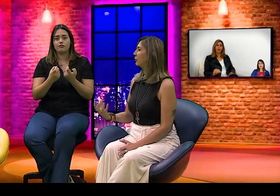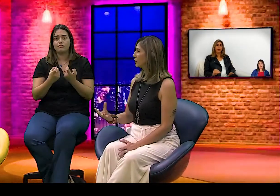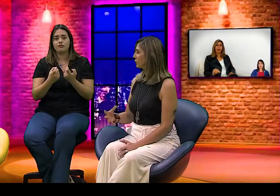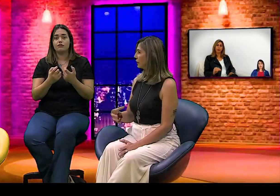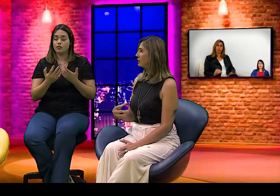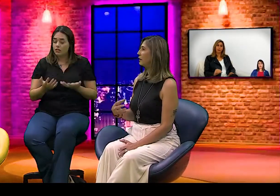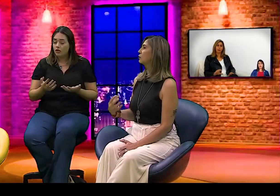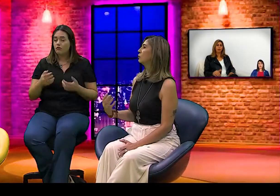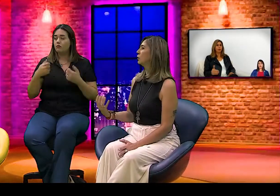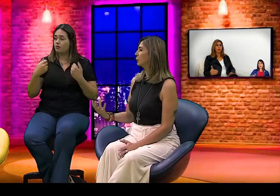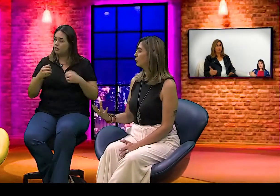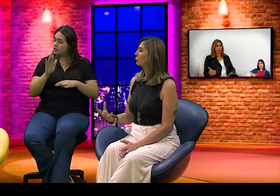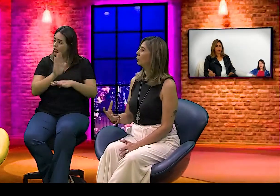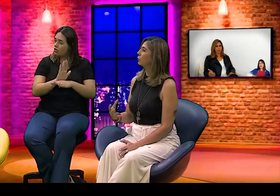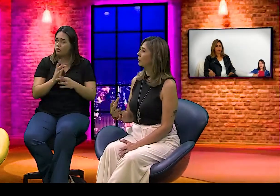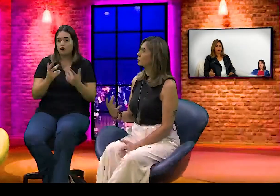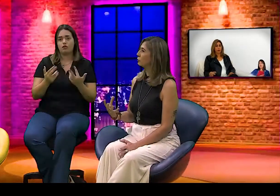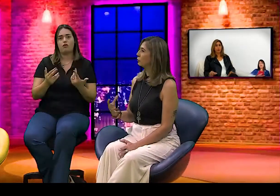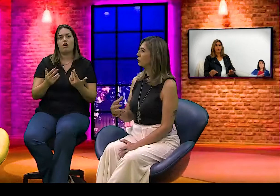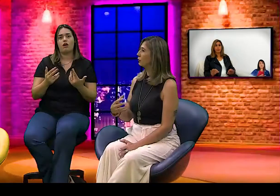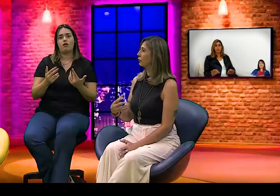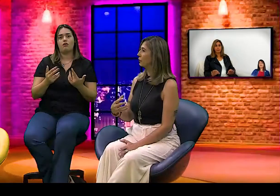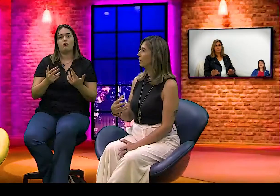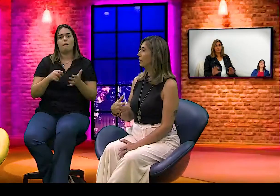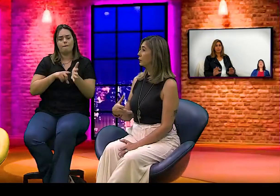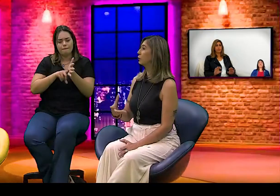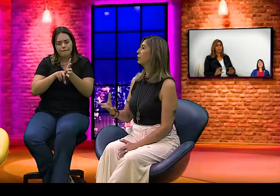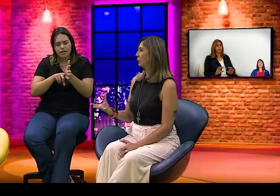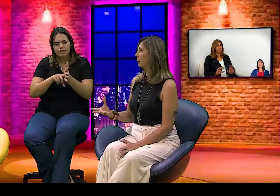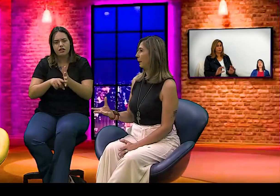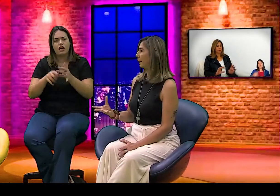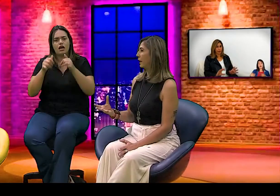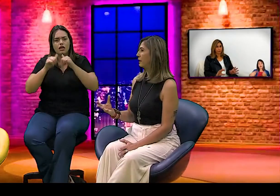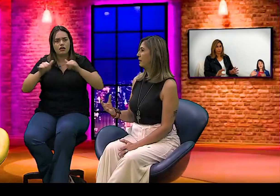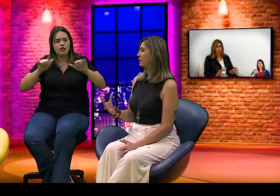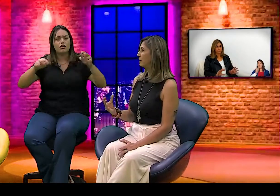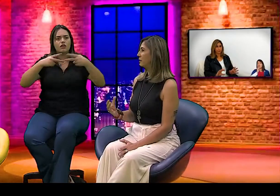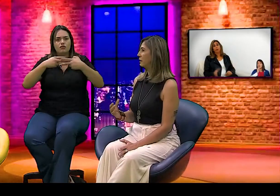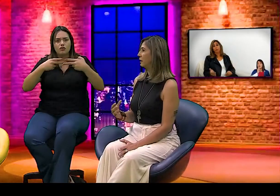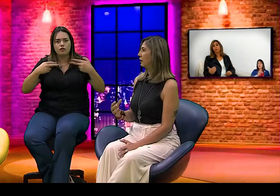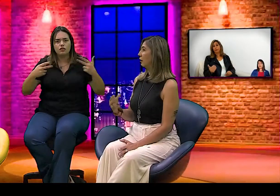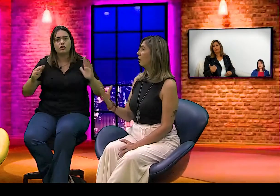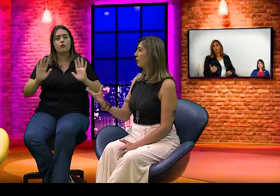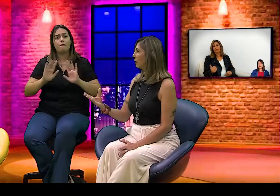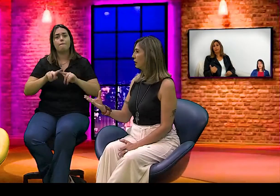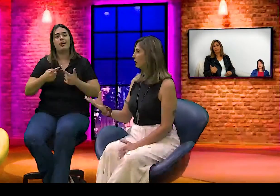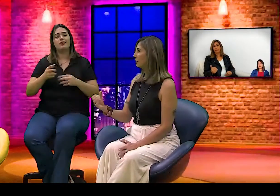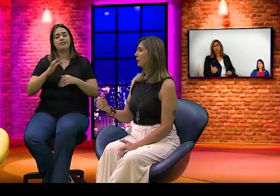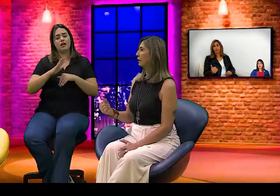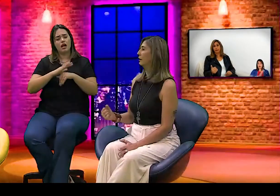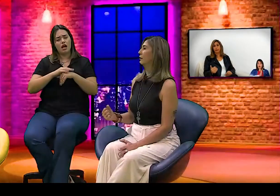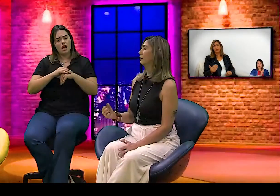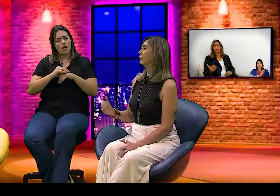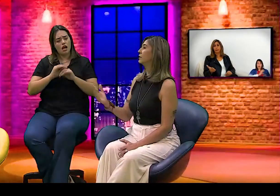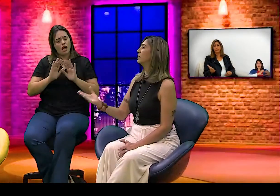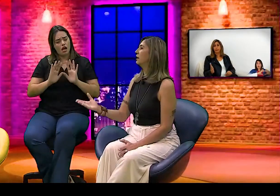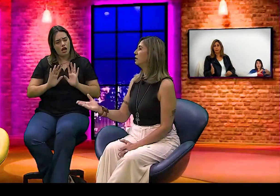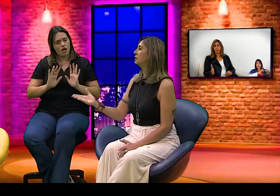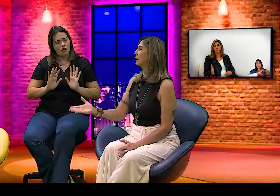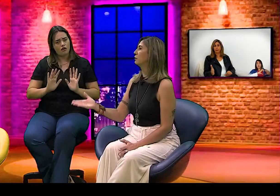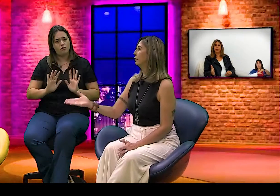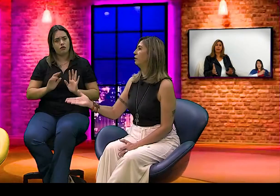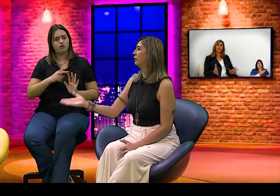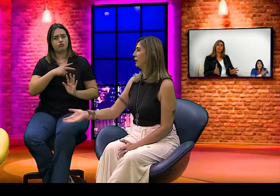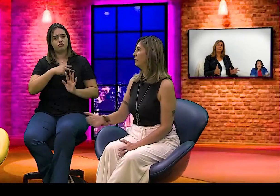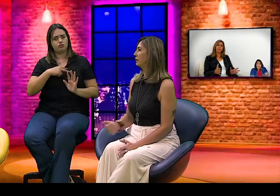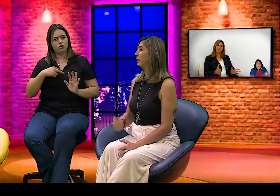trazer informações, é discutir sobre o assunto de uma forma sutil, né? Sem dizer, olha, você